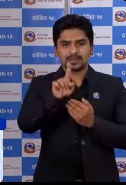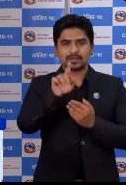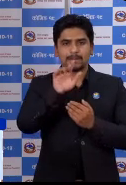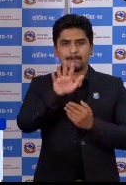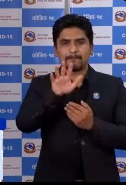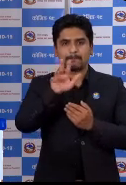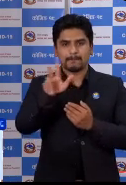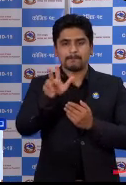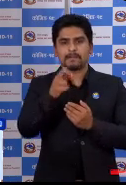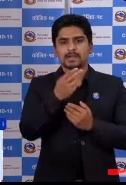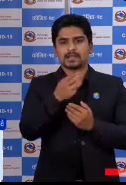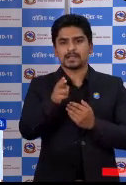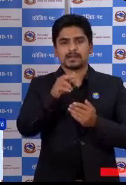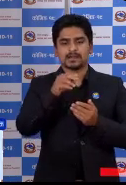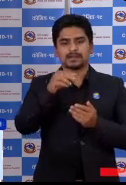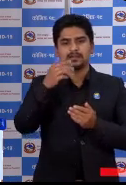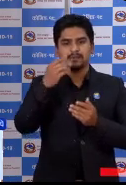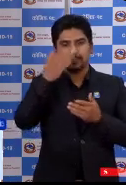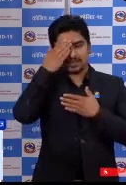158 जना पुष्टि भएका र